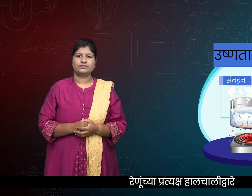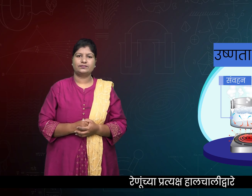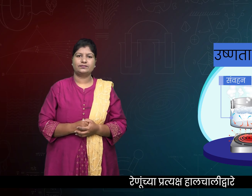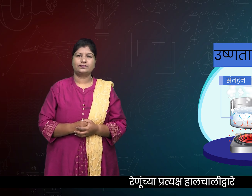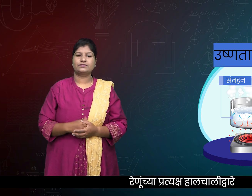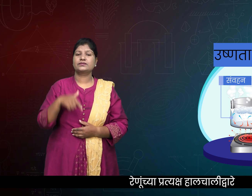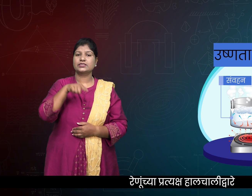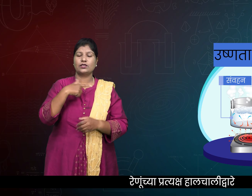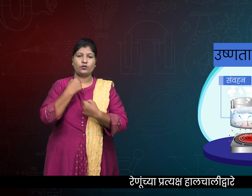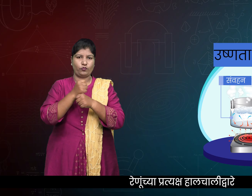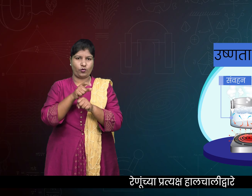रेणूच्या प्रत्यक्ष हालचालीद्वारे